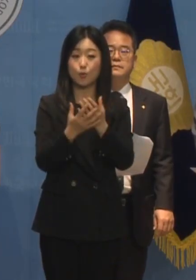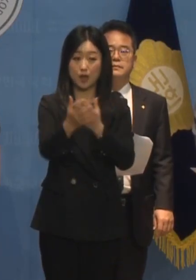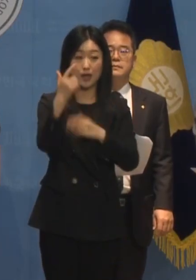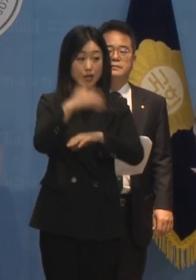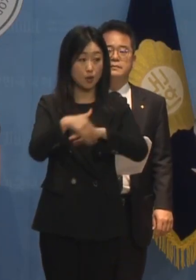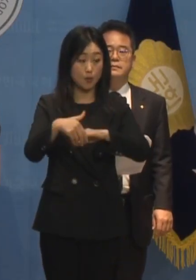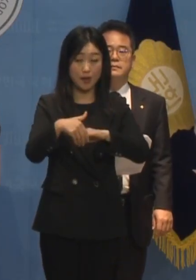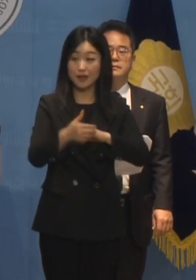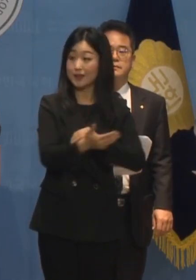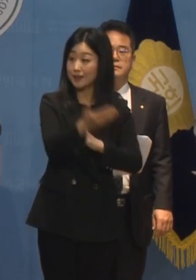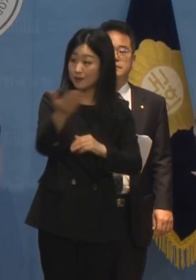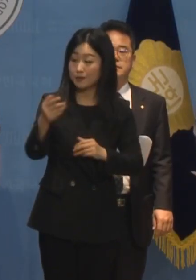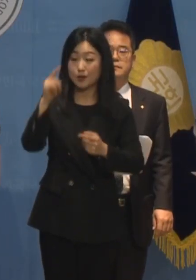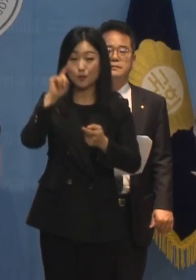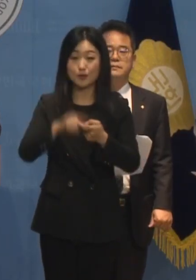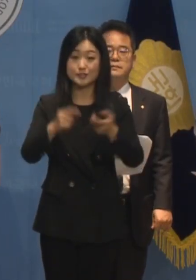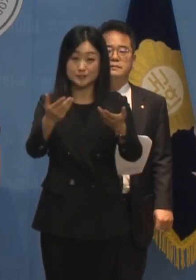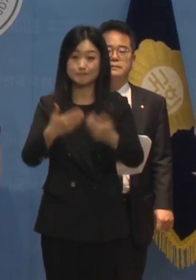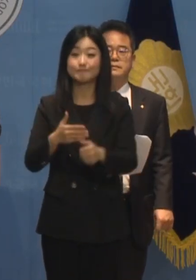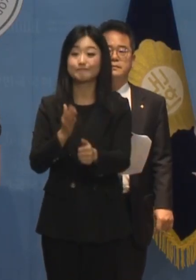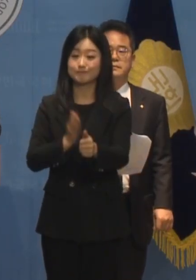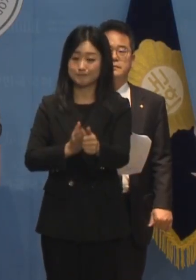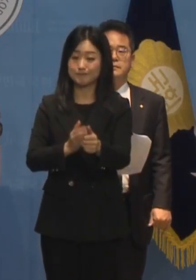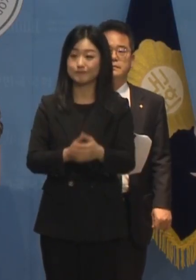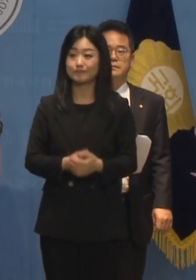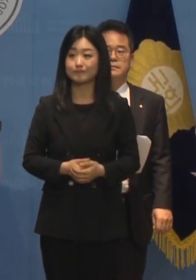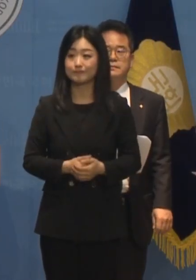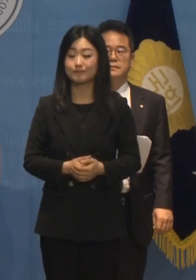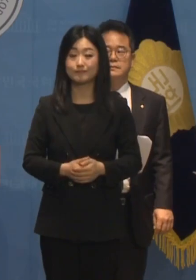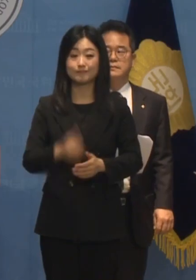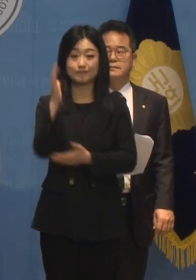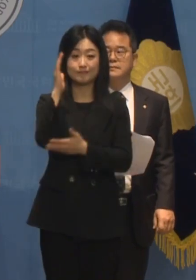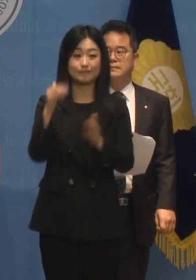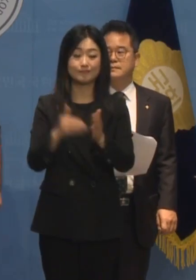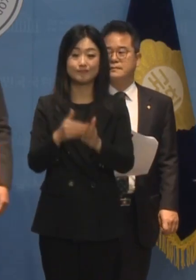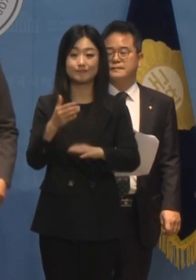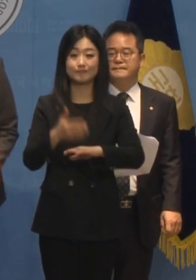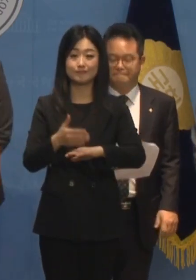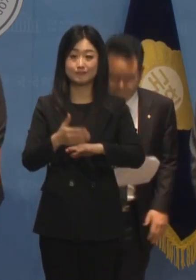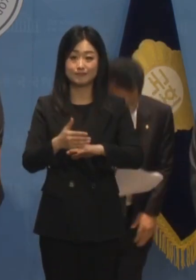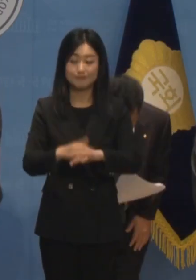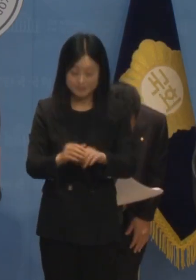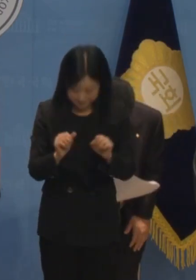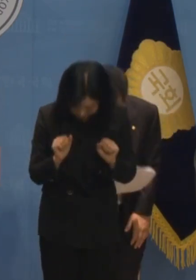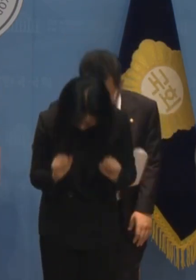언론에서는 이 부분에 대해서도 많은 관심을 갖고 취재해 주시기 바랍니다. 오늘 기자회견 마치도록 하겠습니다.